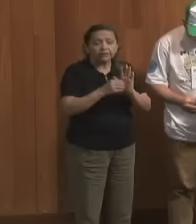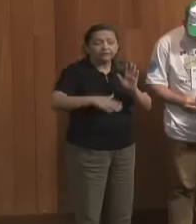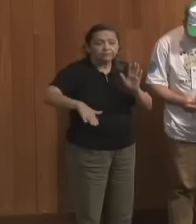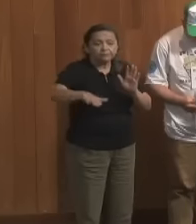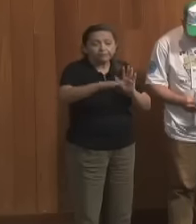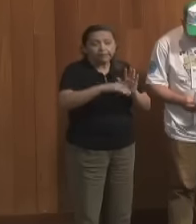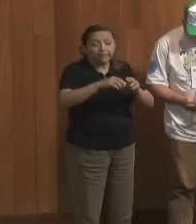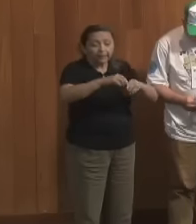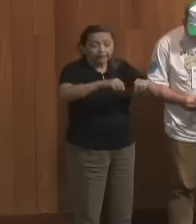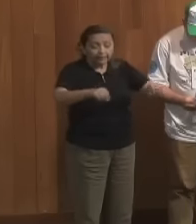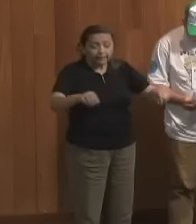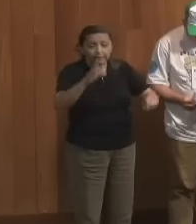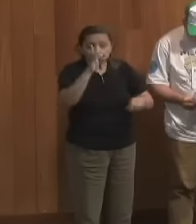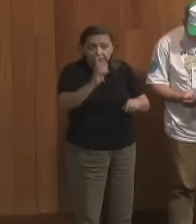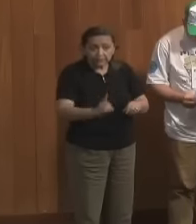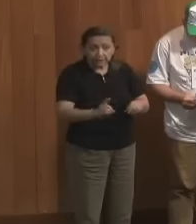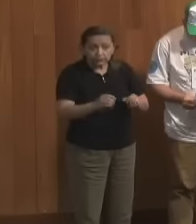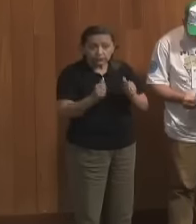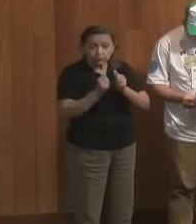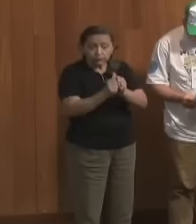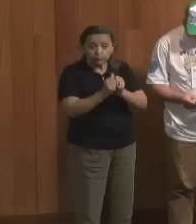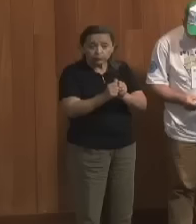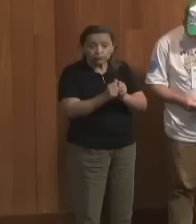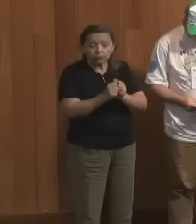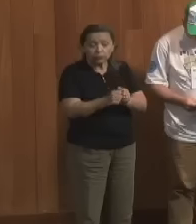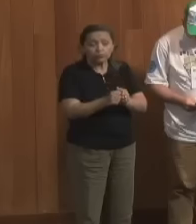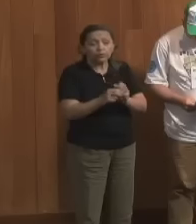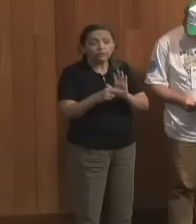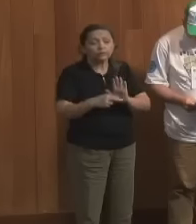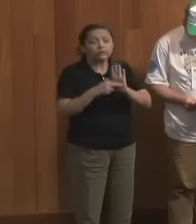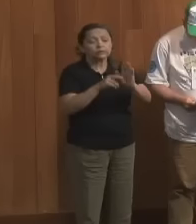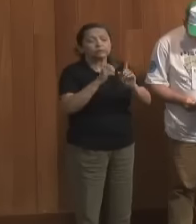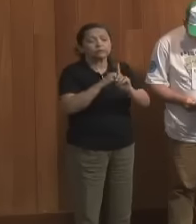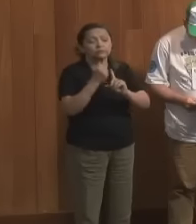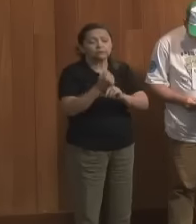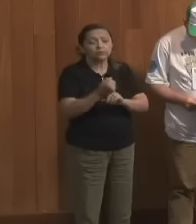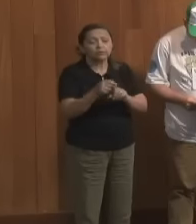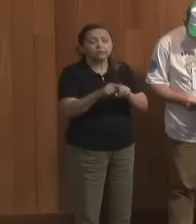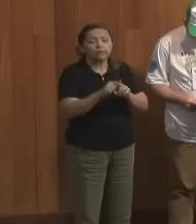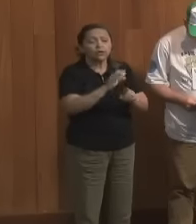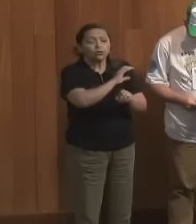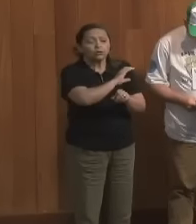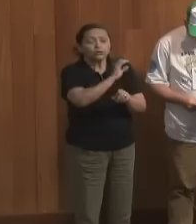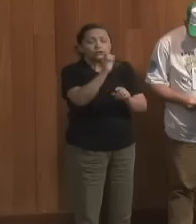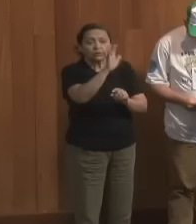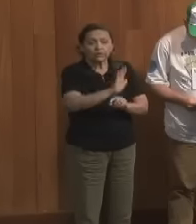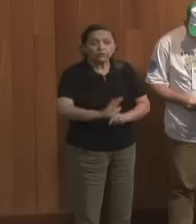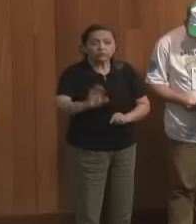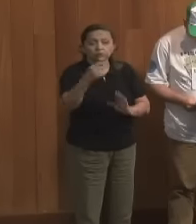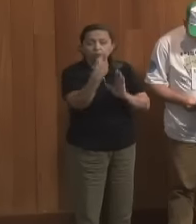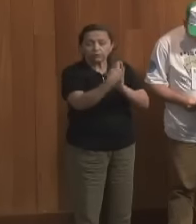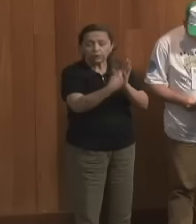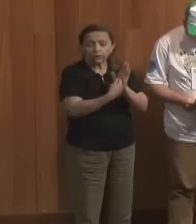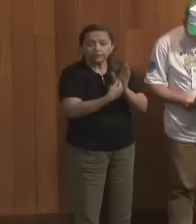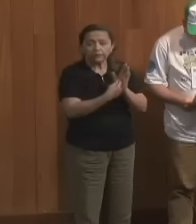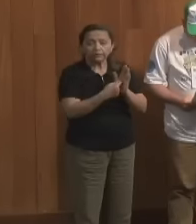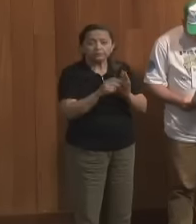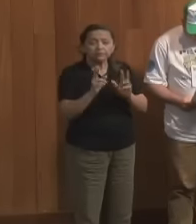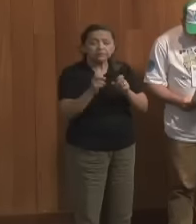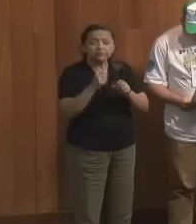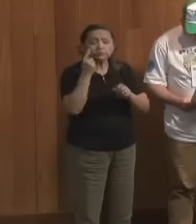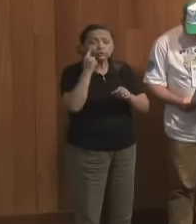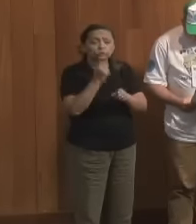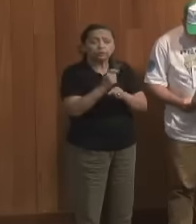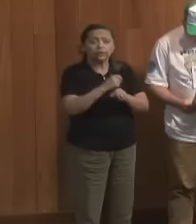Terra de Direitos acompanha, como representante da sociedade civil, a coordenação nacional desse programa, e uma demanda